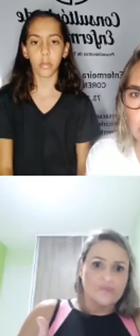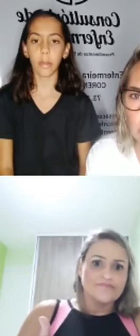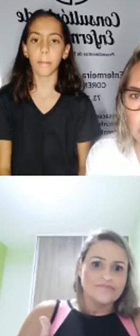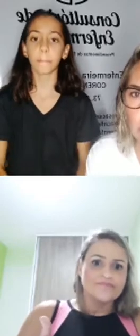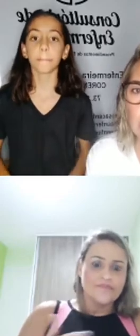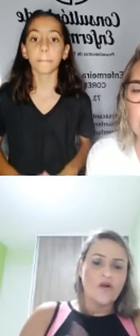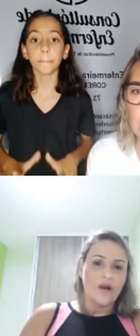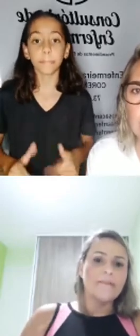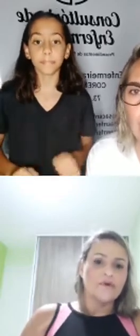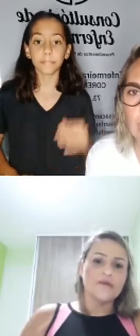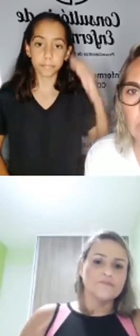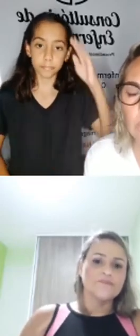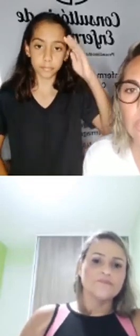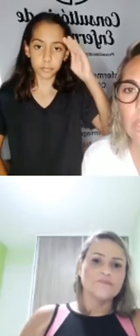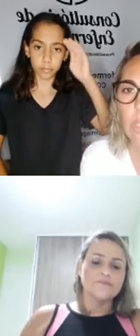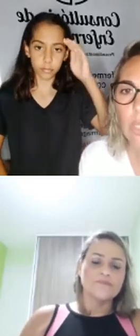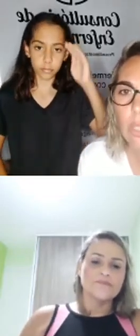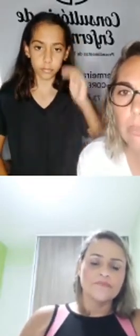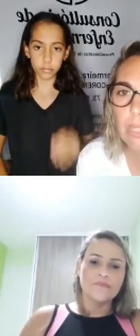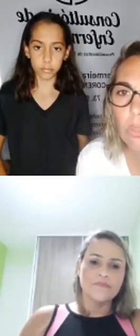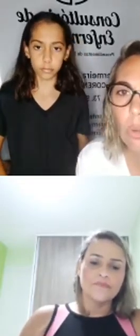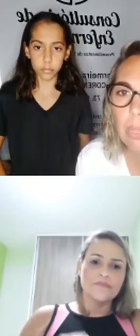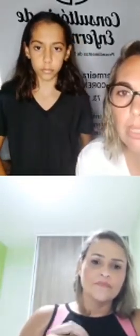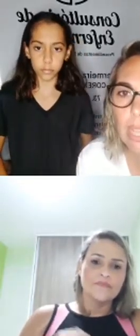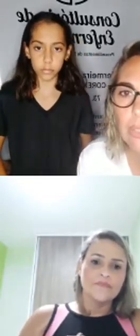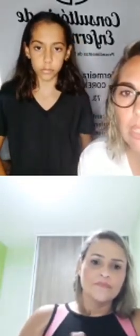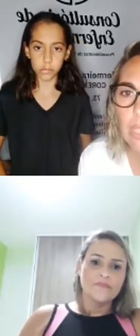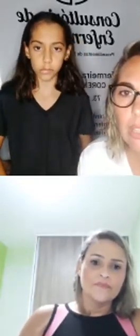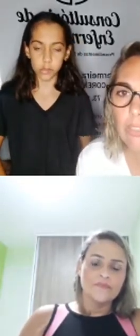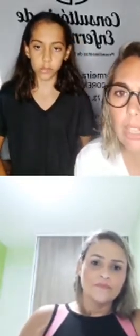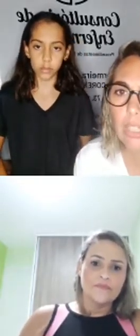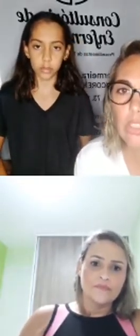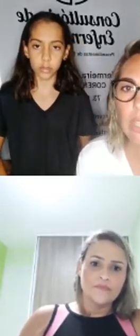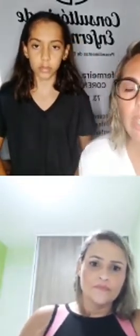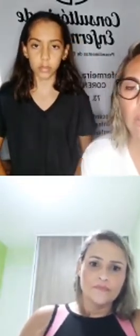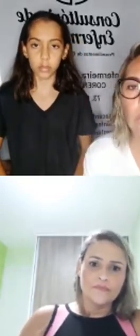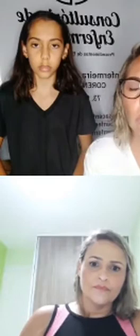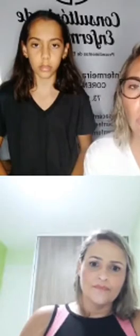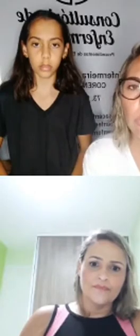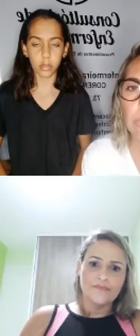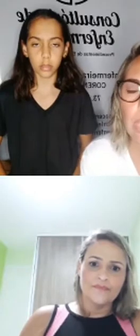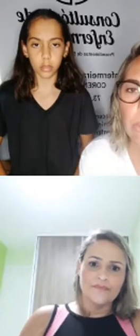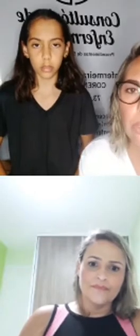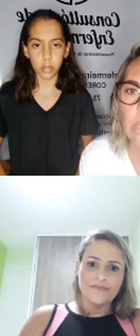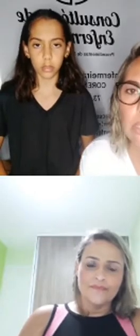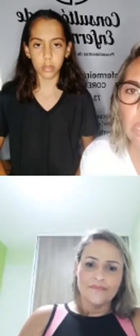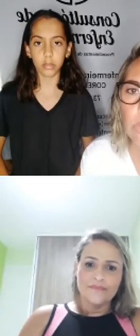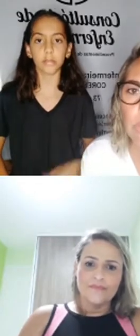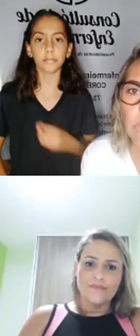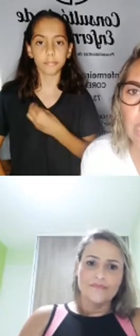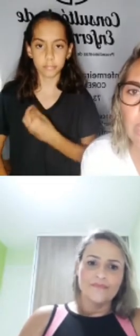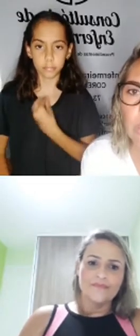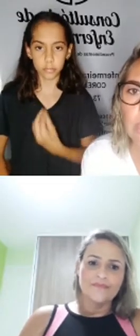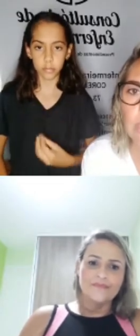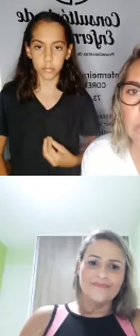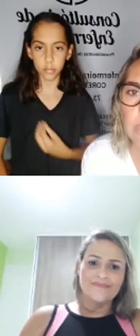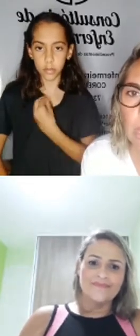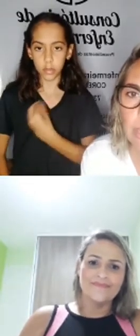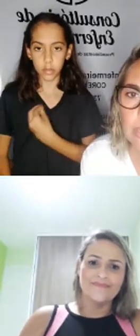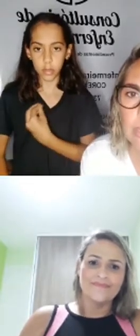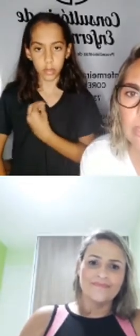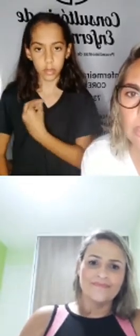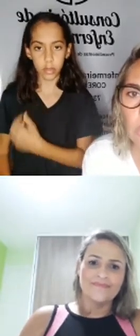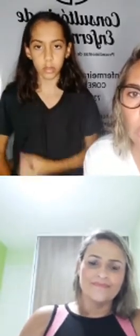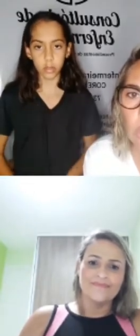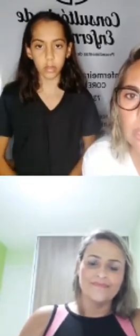colabora. Exato. Mais um comentário aqui referente, né, ao novo tempo que nós estamos vivendo, que são